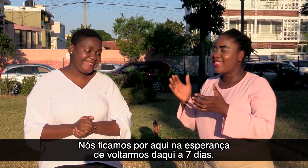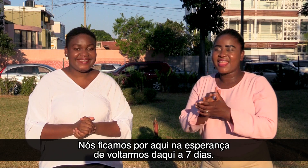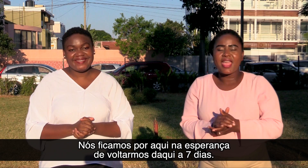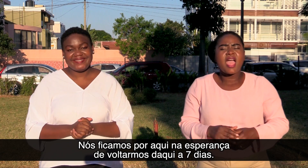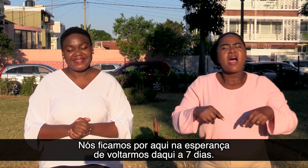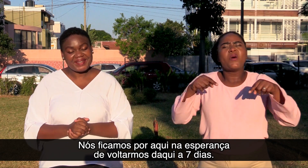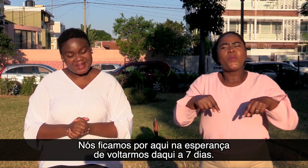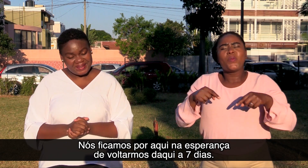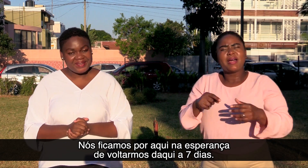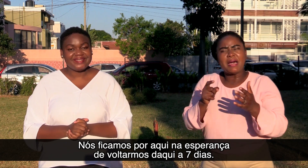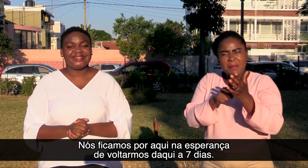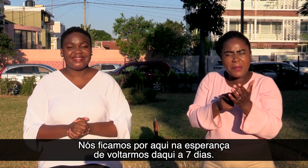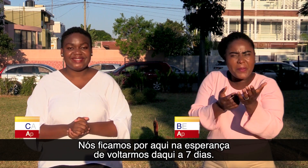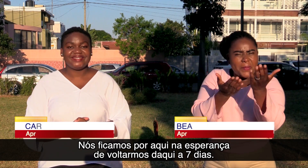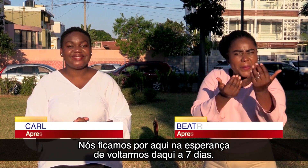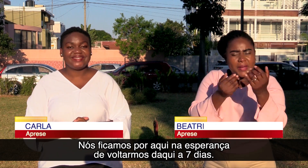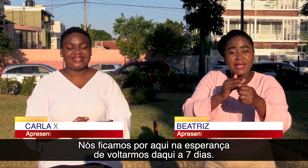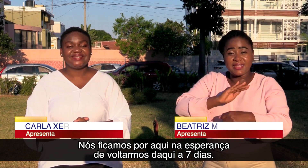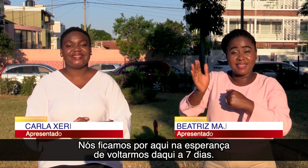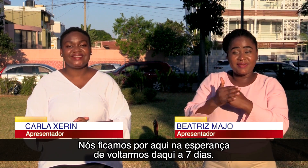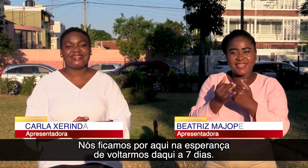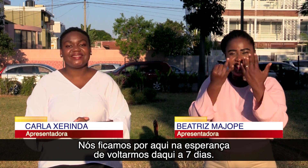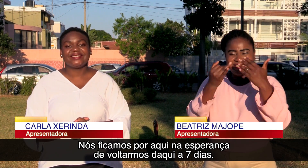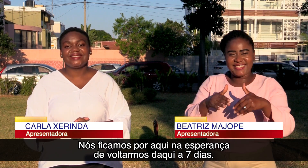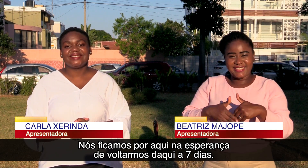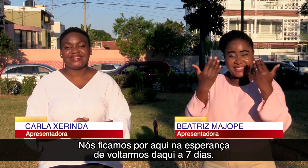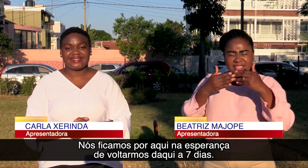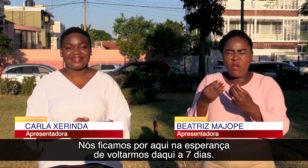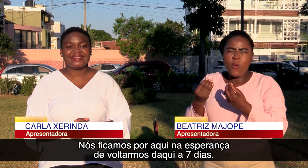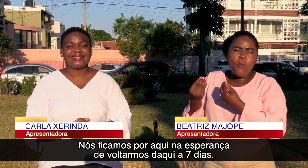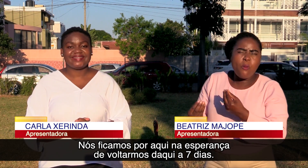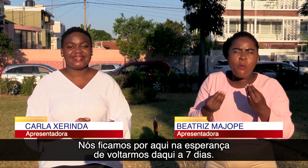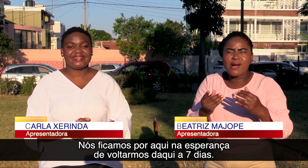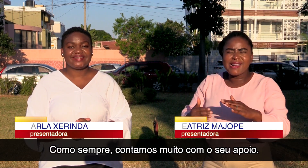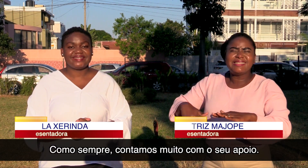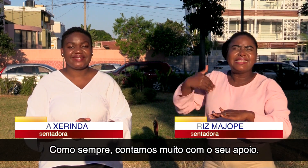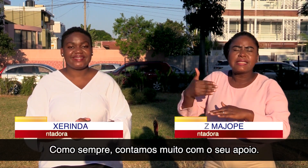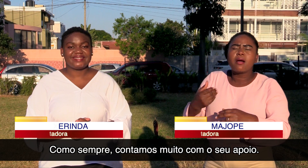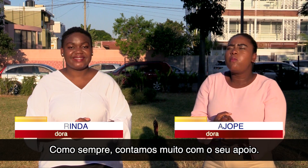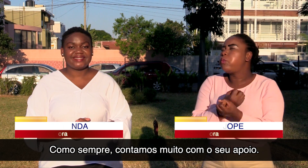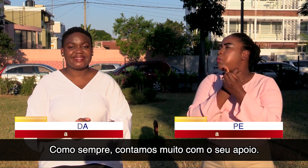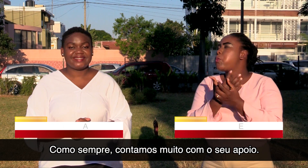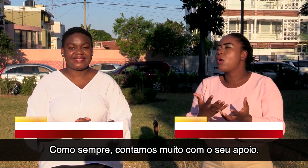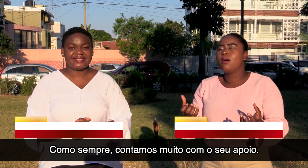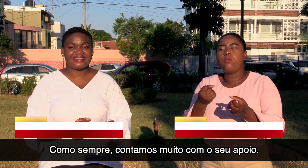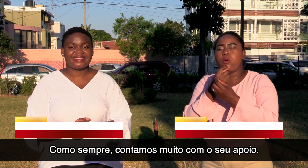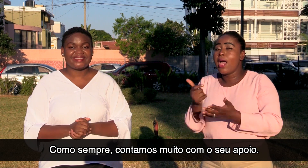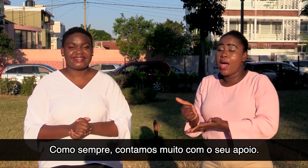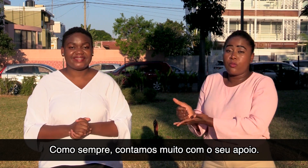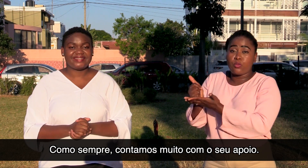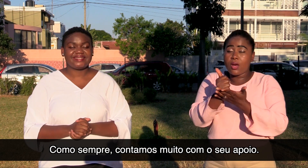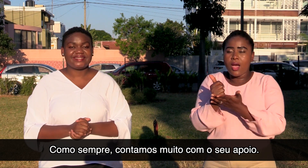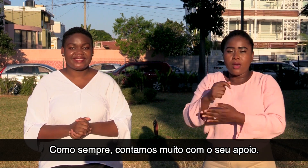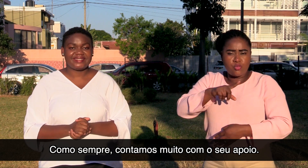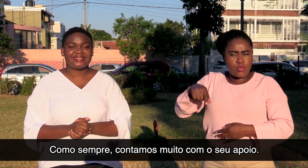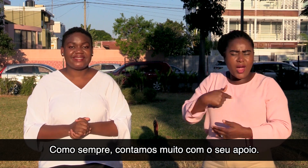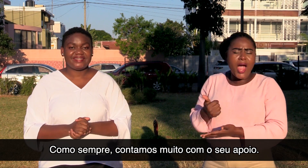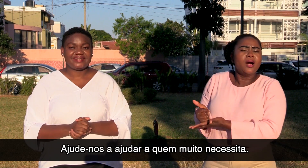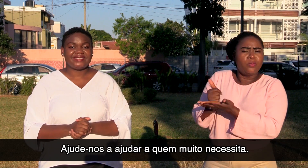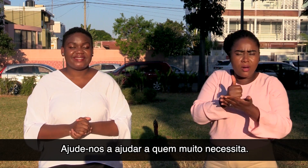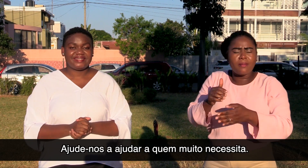prematuro. Este é um assunto bastante preocupante e necessita de ser abordado com a devida